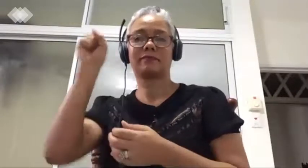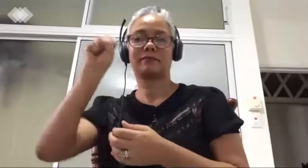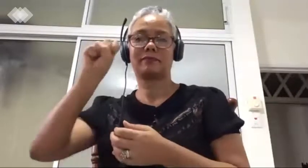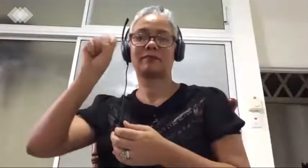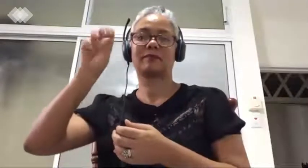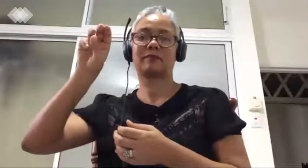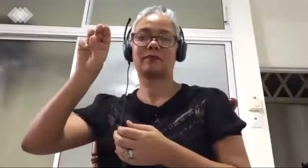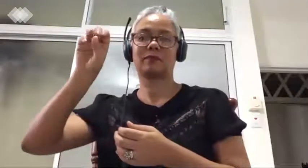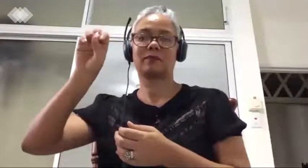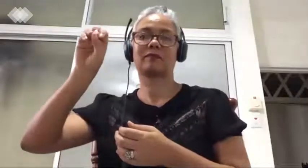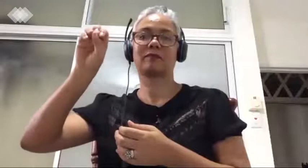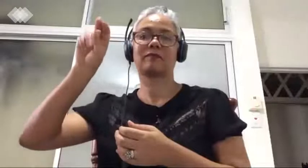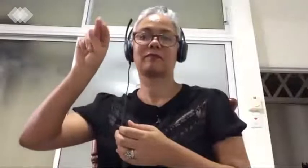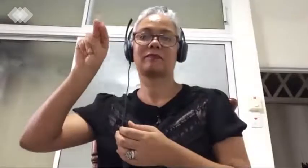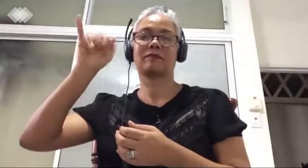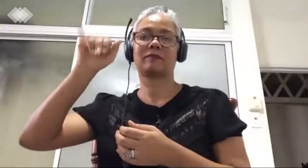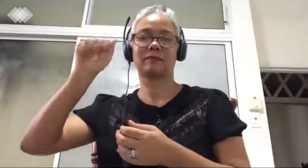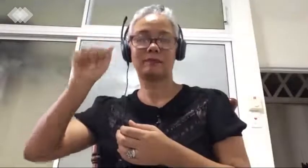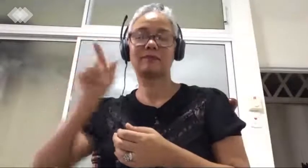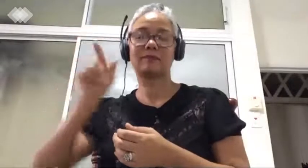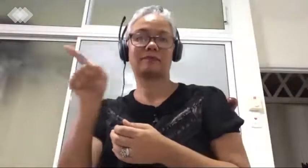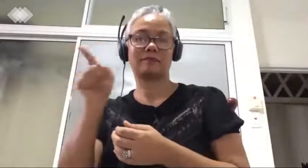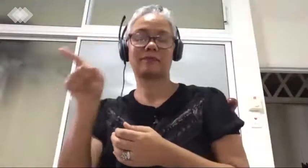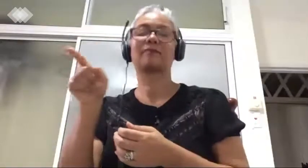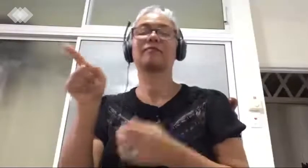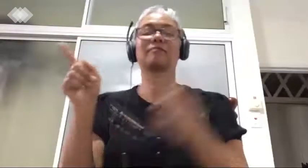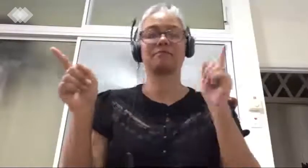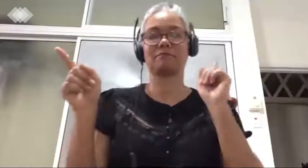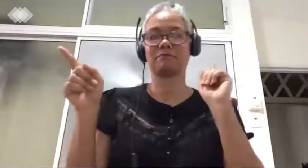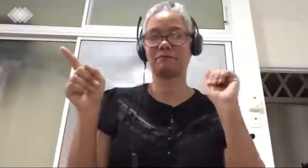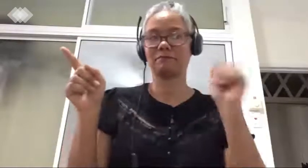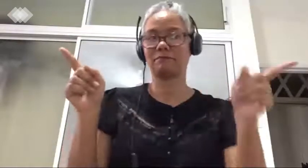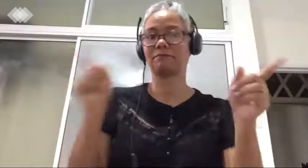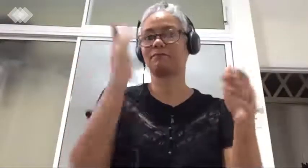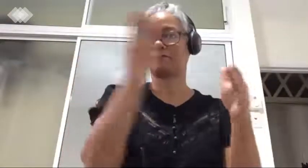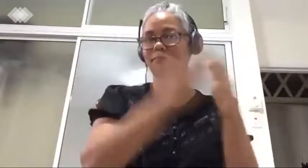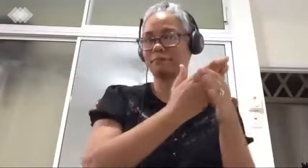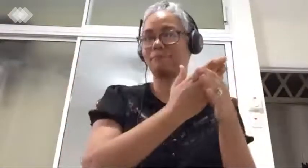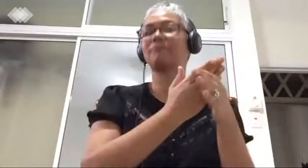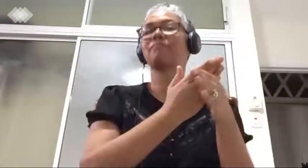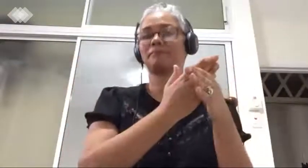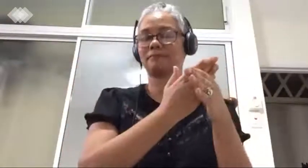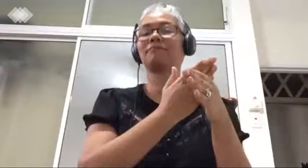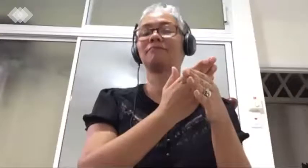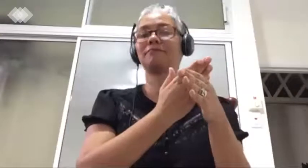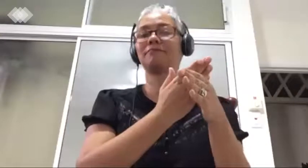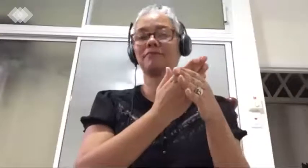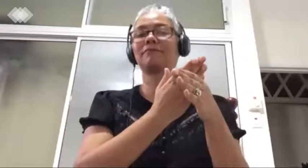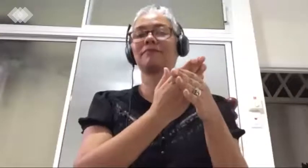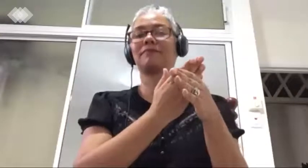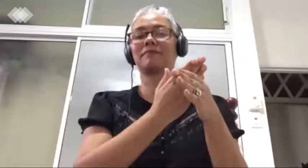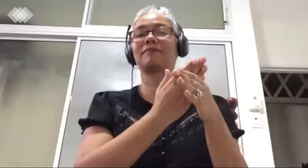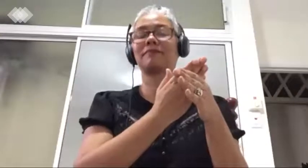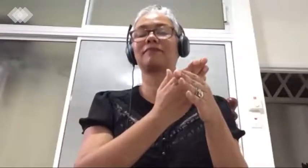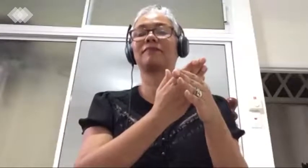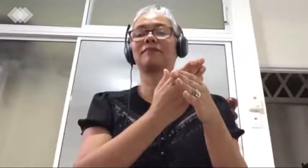a través de la licenciada Sonia Encarnación, que tenía el interés de acercarse al Colegio Dominicano de